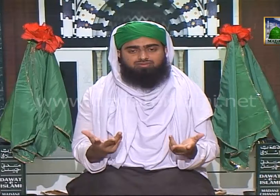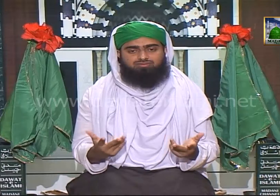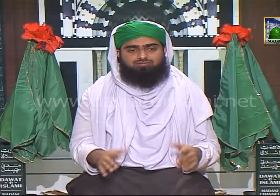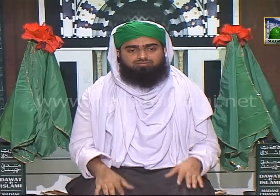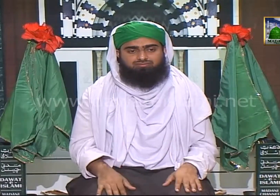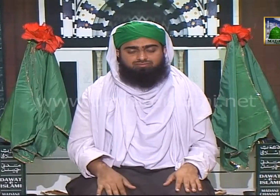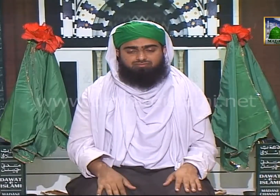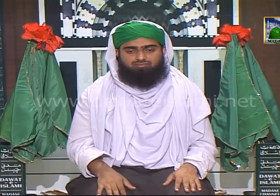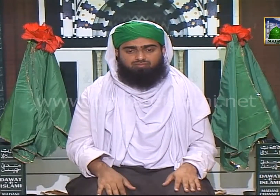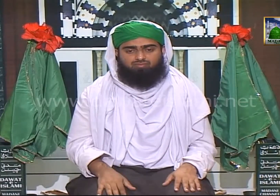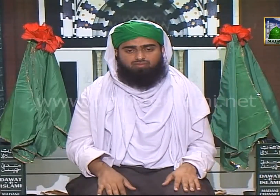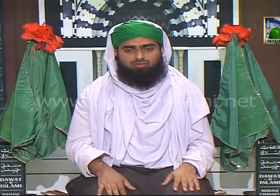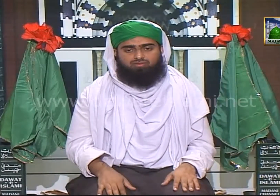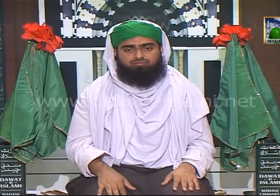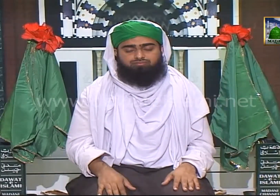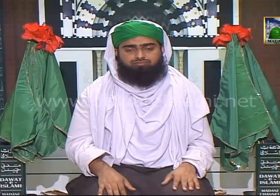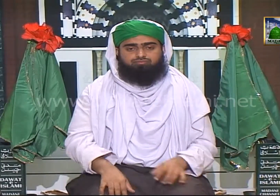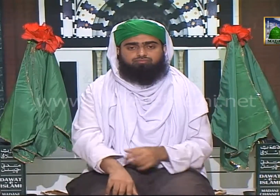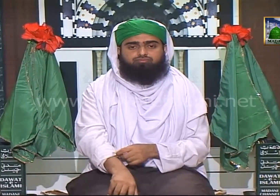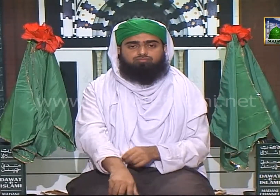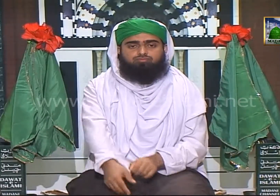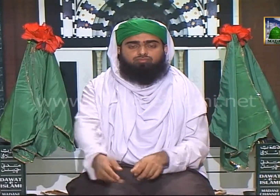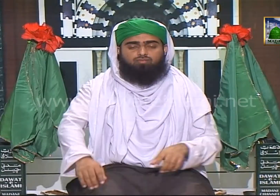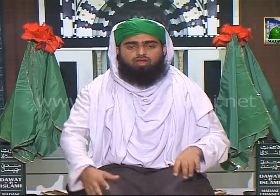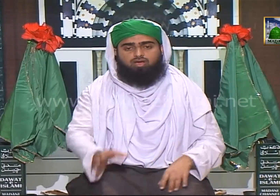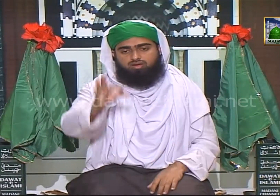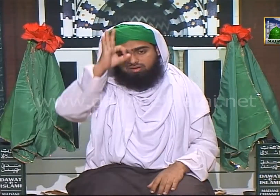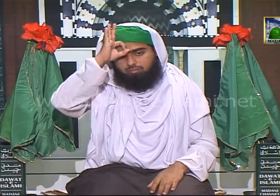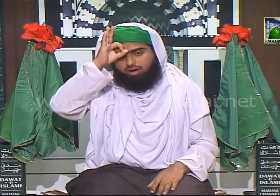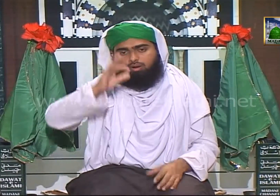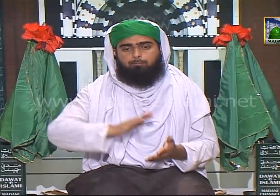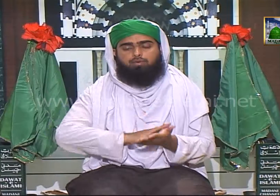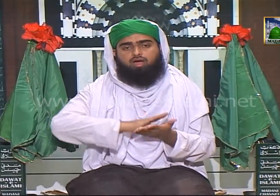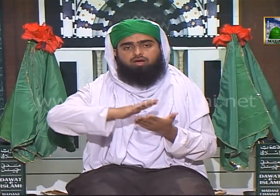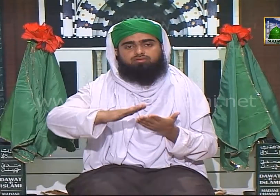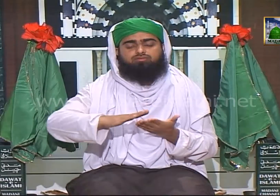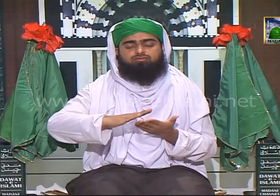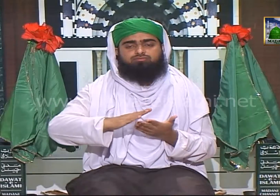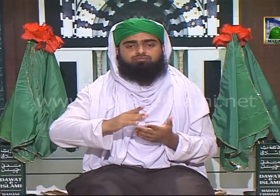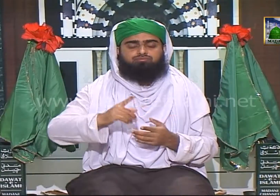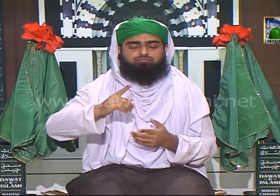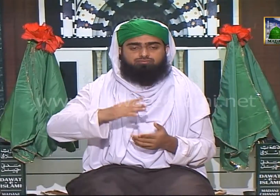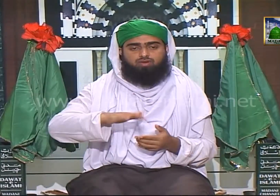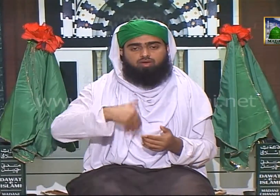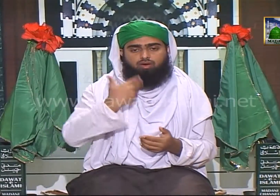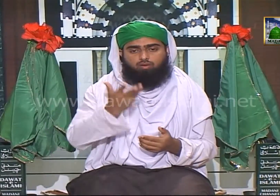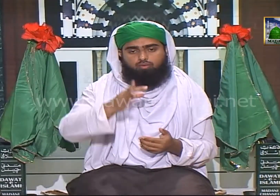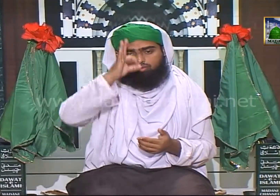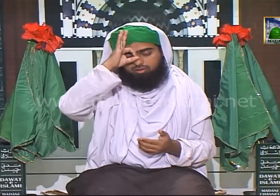دیتا. چنانچہ حسنین کریمین رضی اللہ عنہما, امام حسن حسین رضی اللہ عنہما,